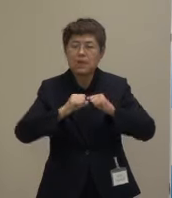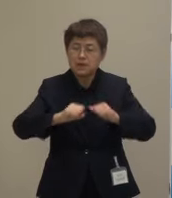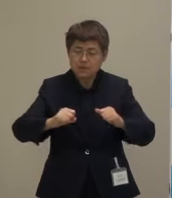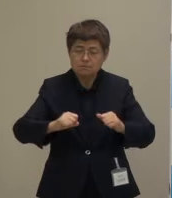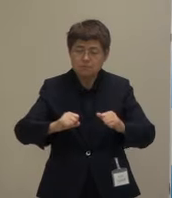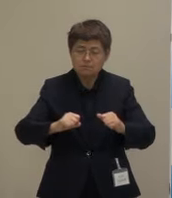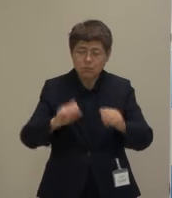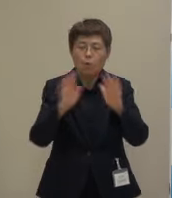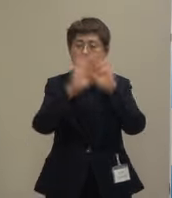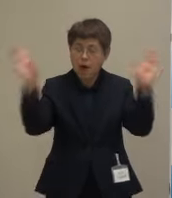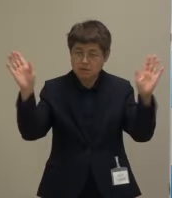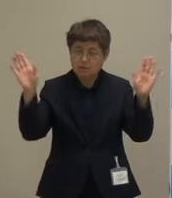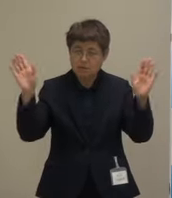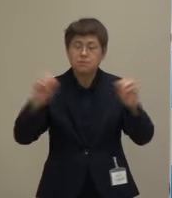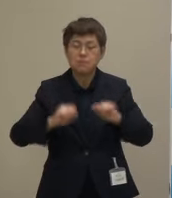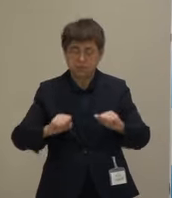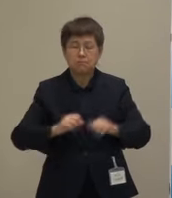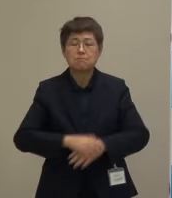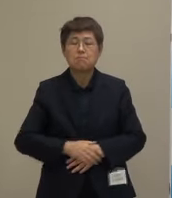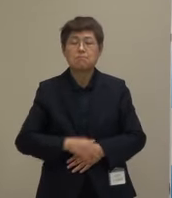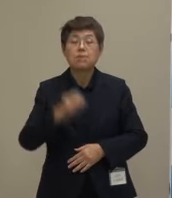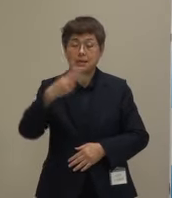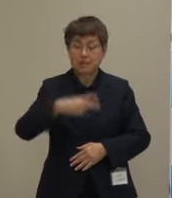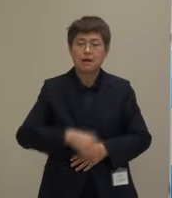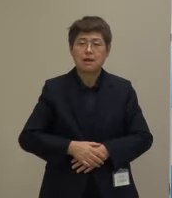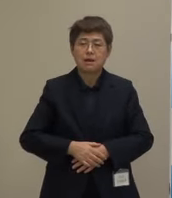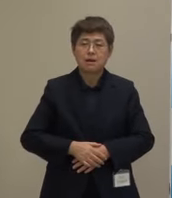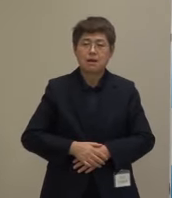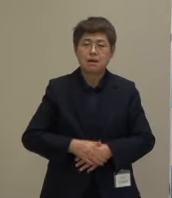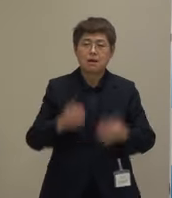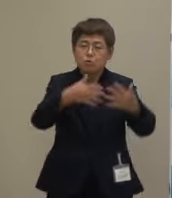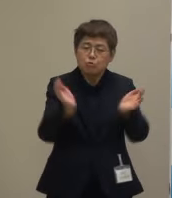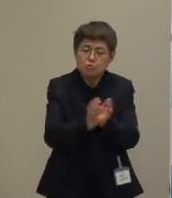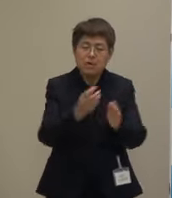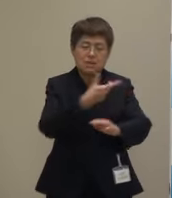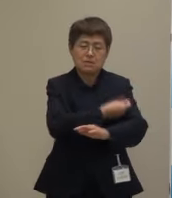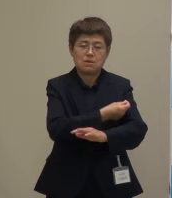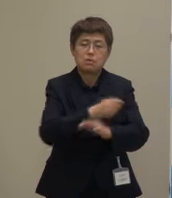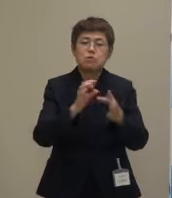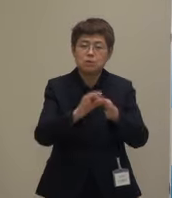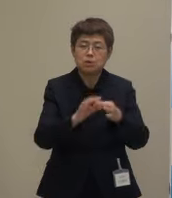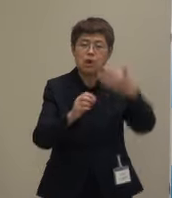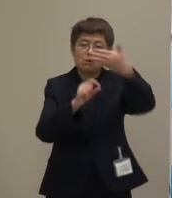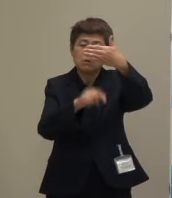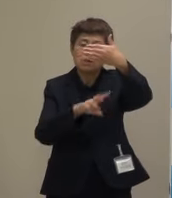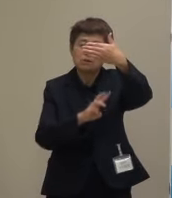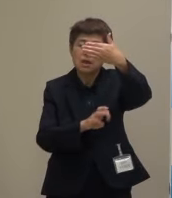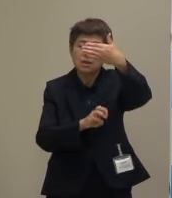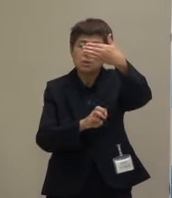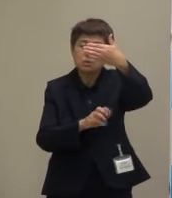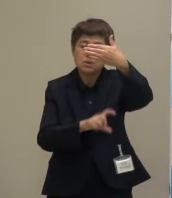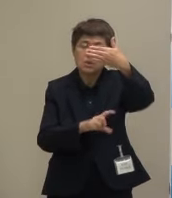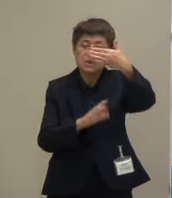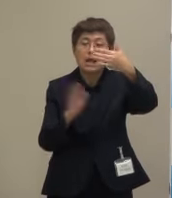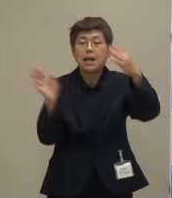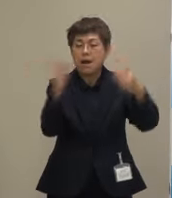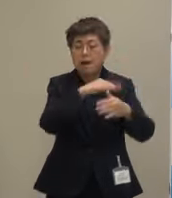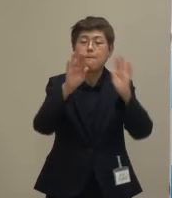接種を開始します。また集団接種につきましては9月30日から開始します